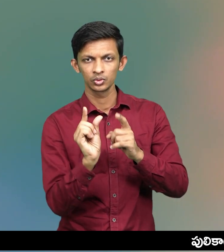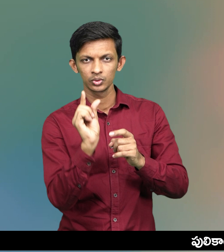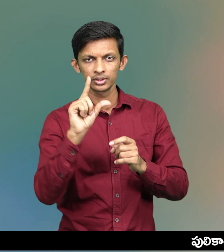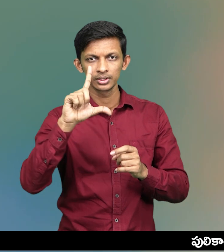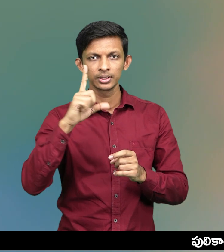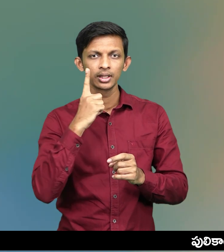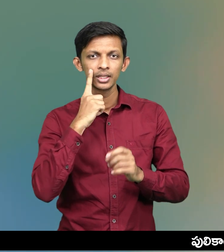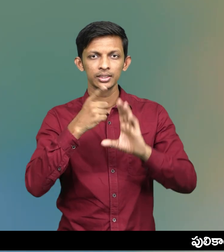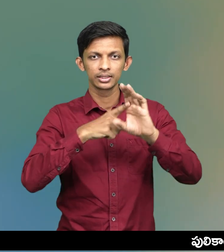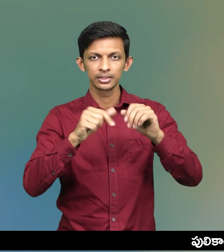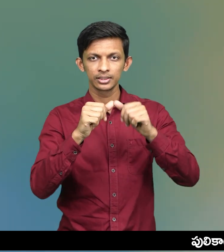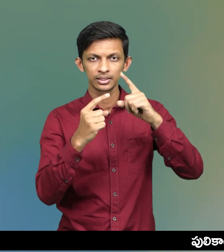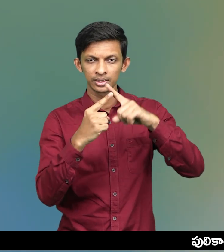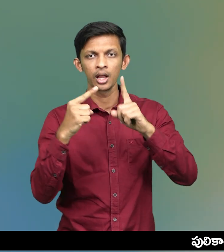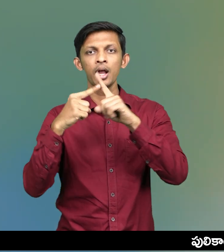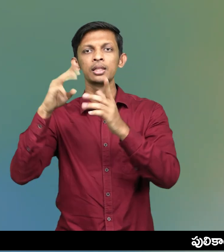పులికాట్ తమిళనాడు సరస్సు